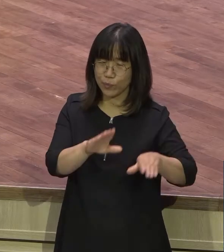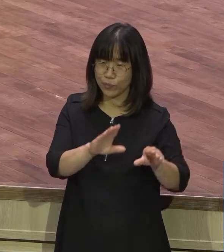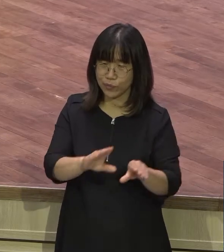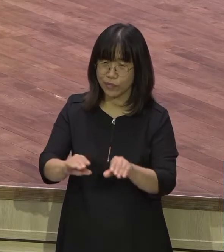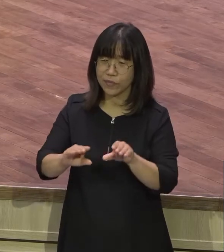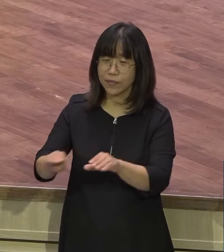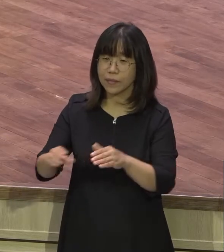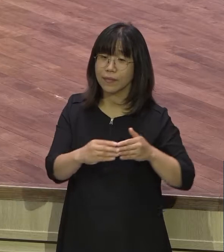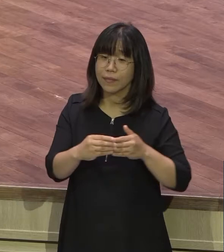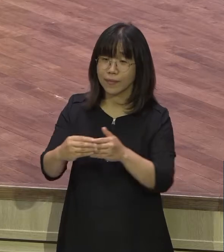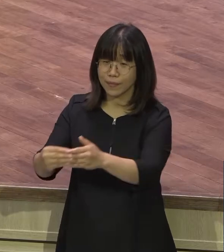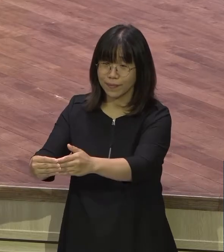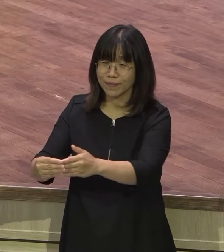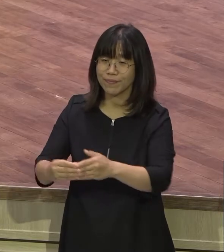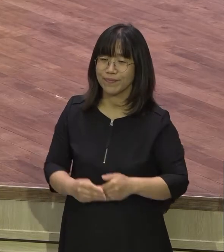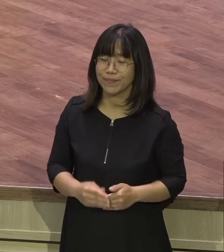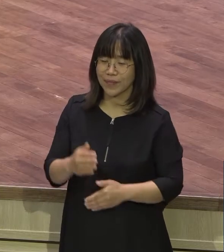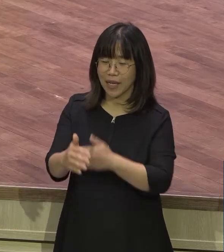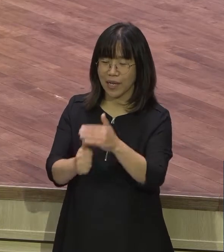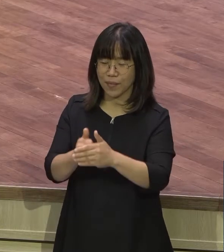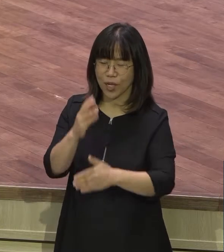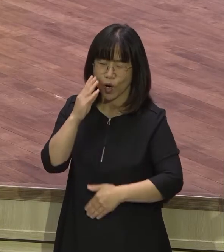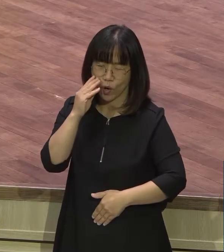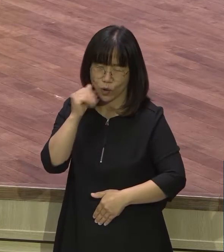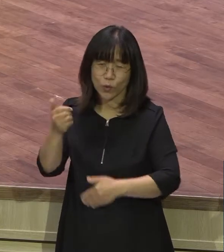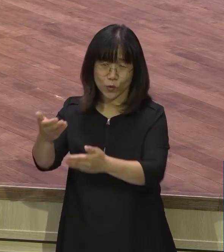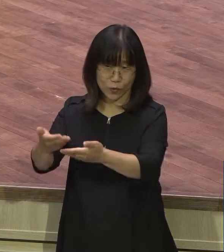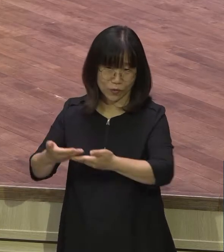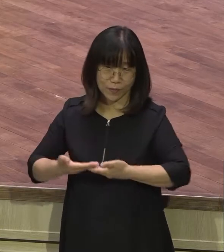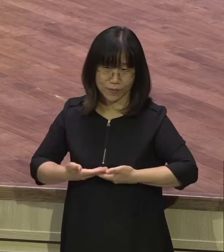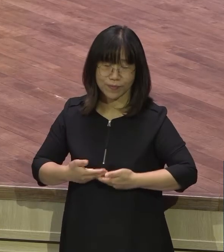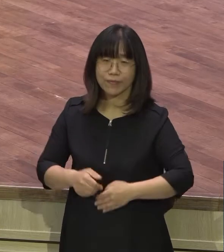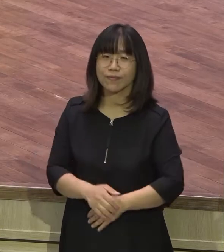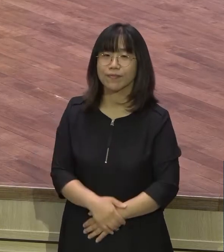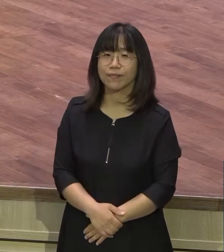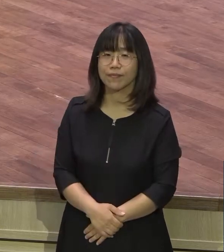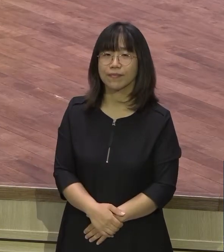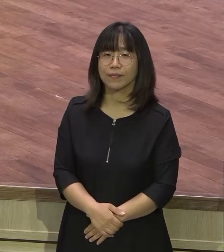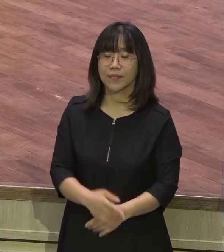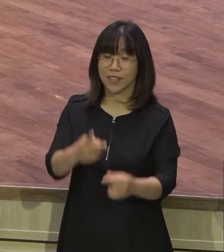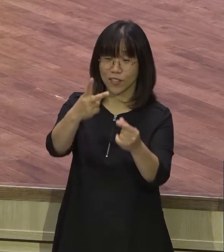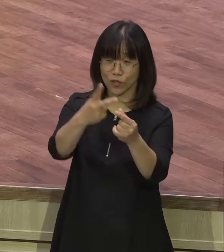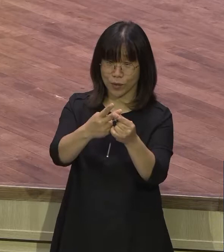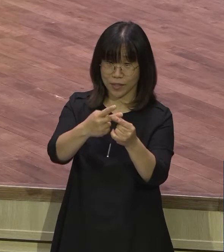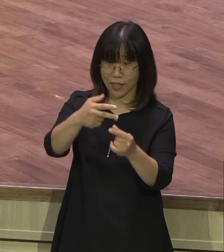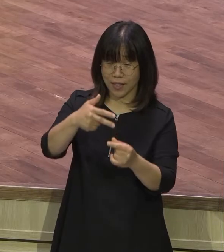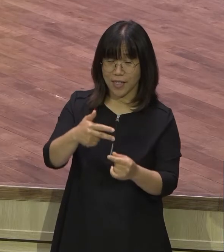집중해서 형통해 하십니다 이 축구 받으시기 바랍니다 두 번째로 절기의 영성입니다